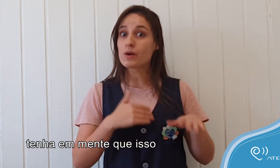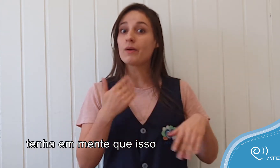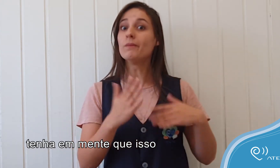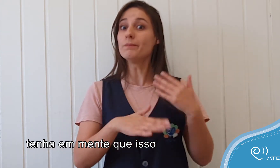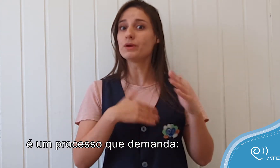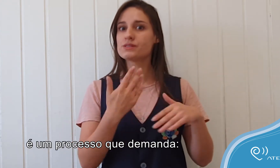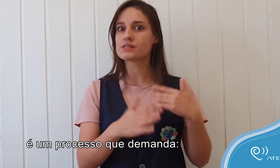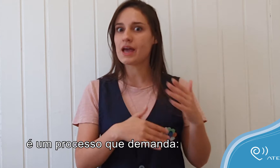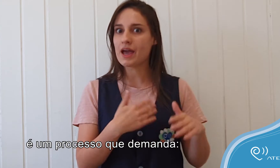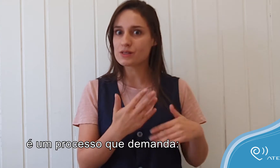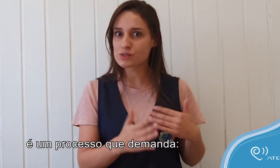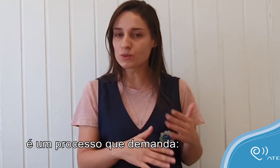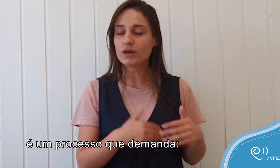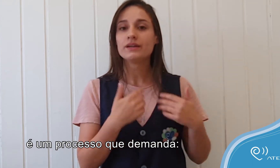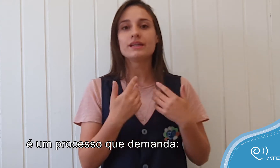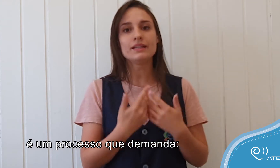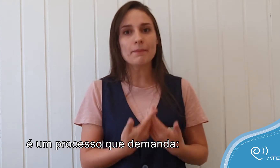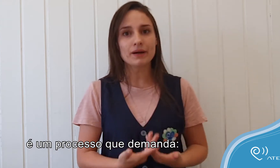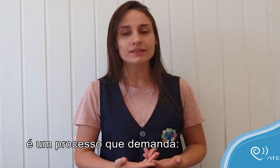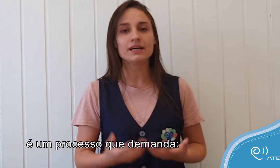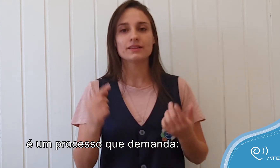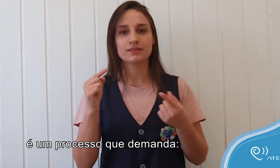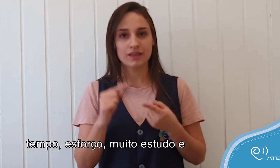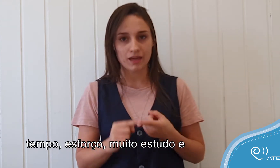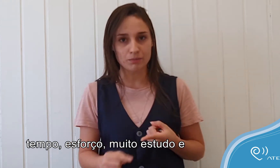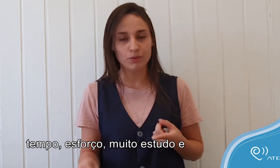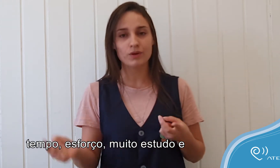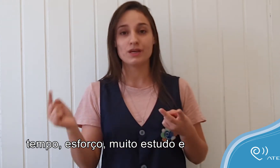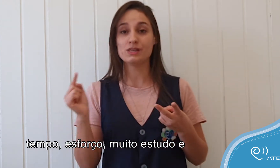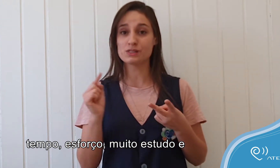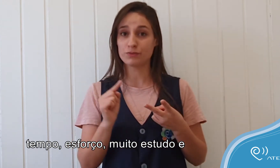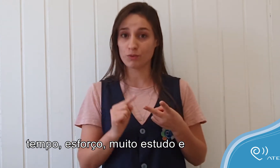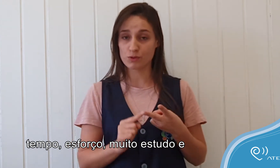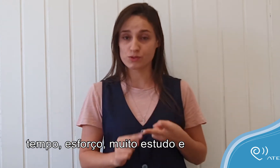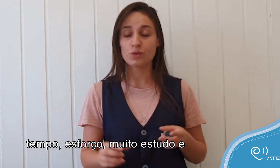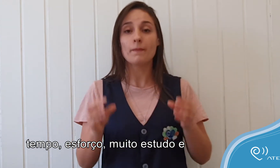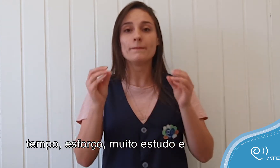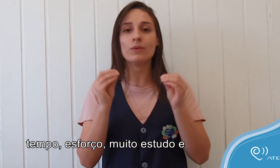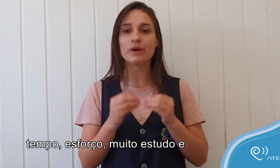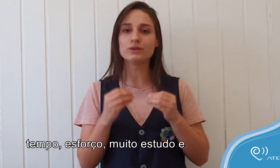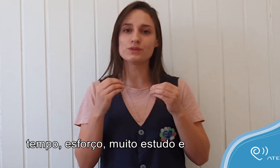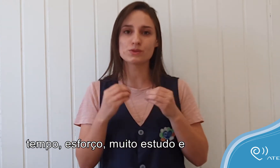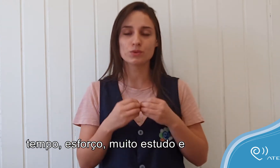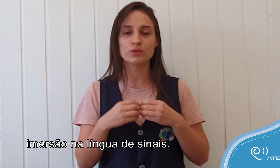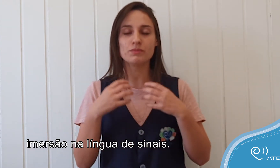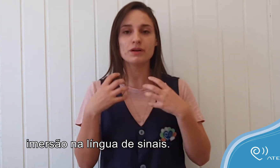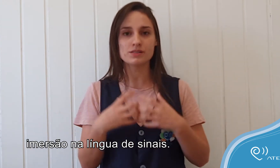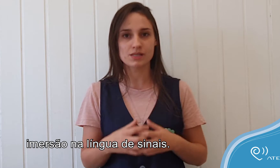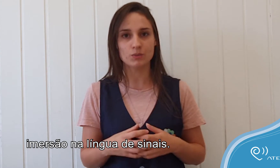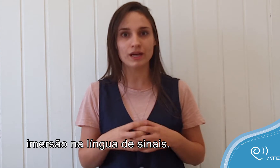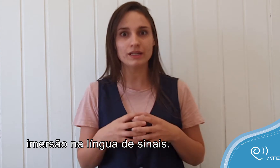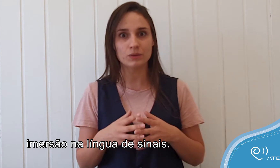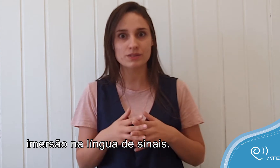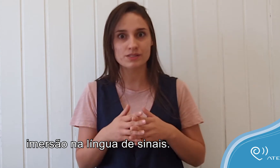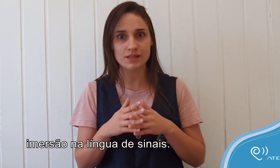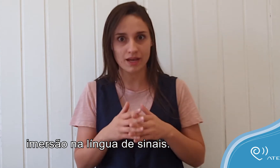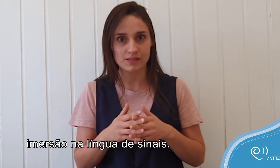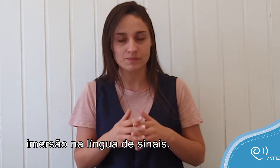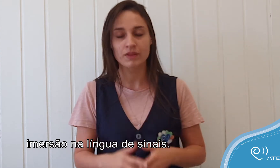um processo que demanda tempo, esforço, muito estudo e imersão na língua de sinais.